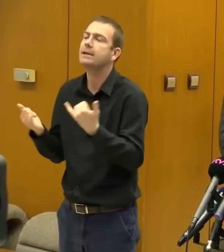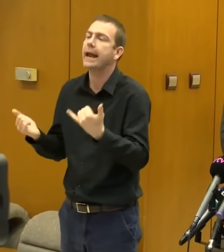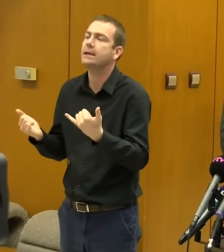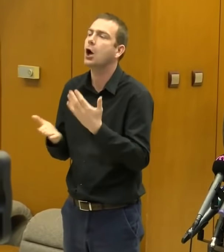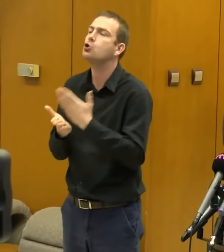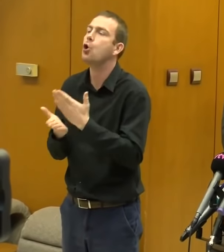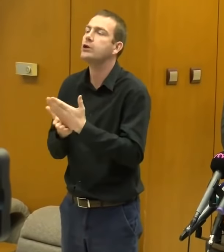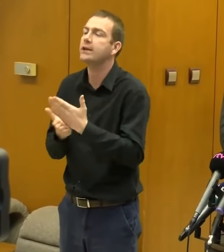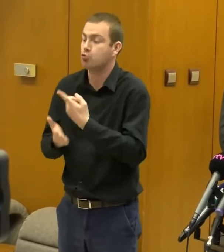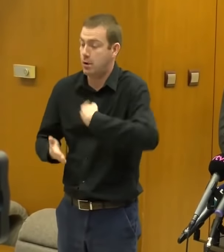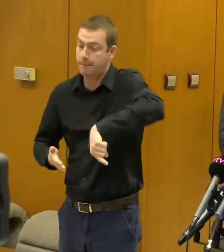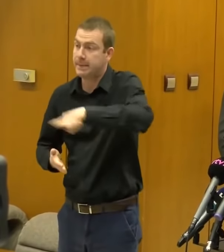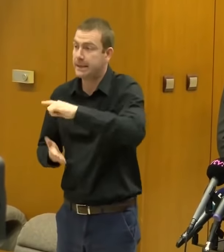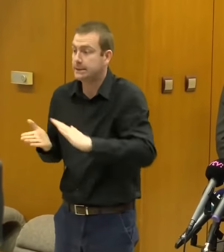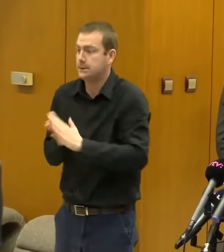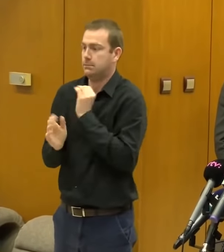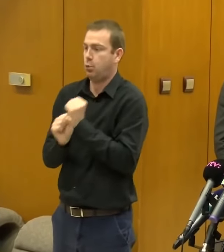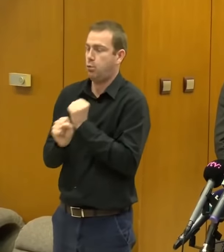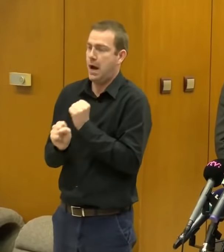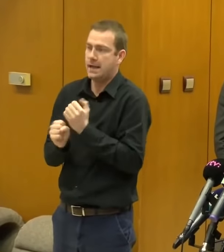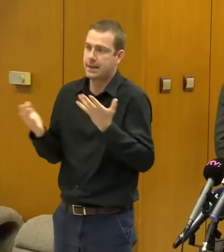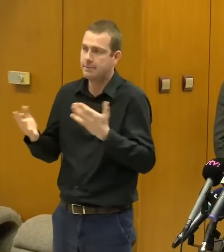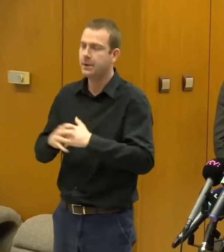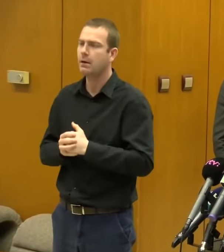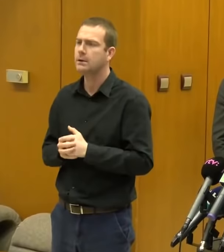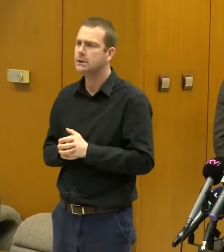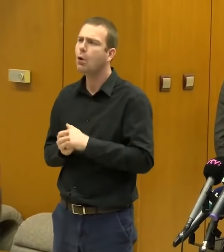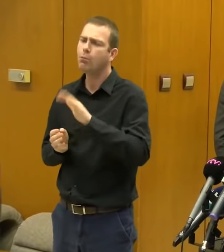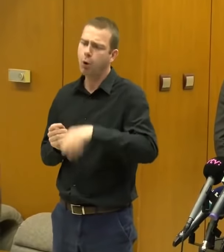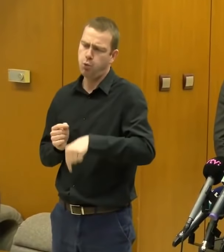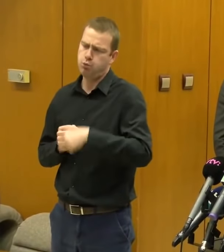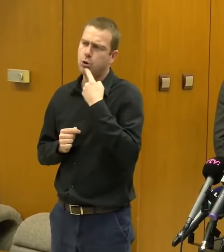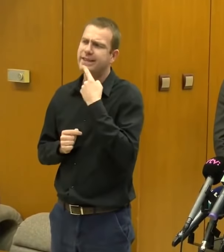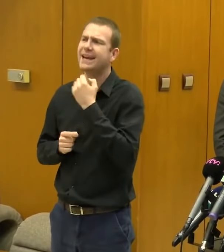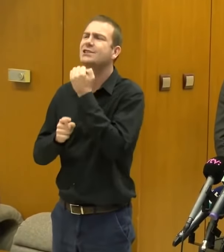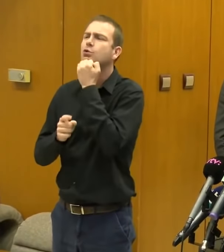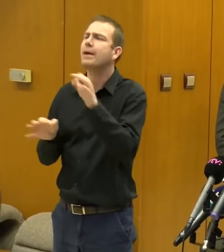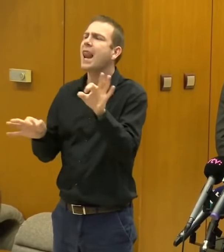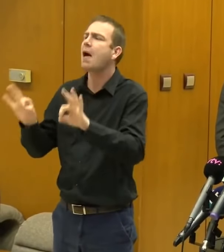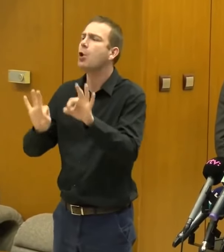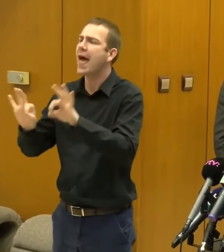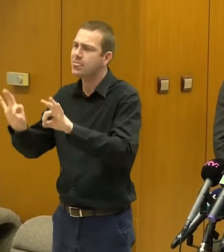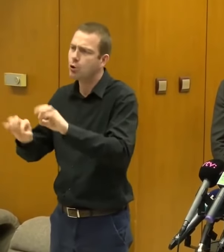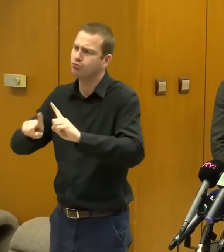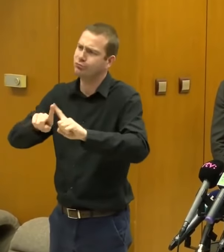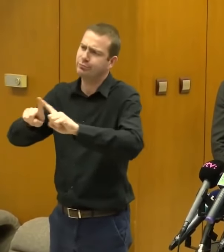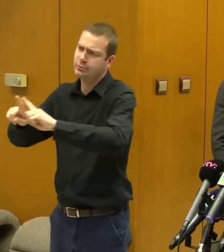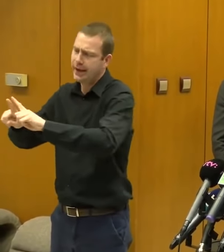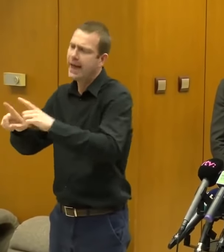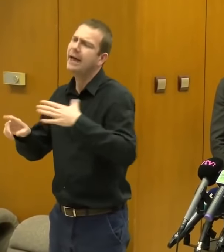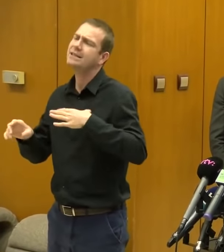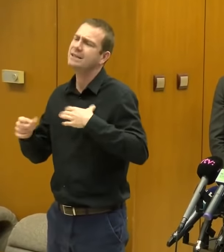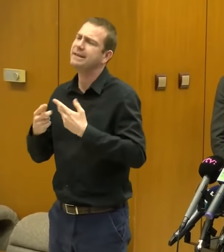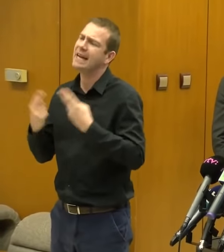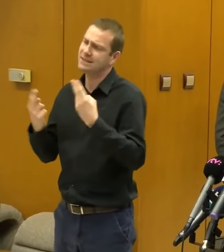robiť maximum, čo sa dá. Teraz tu boli spomenuté súkromné laboratória a tak ďalej. Zasa, aby boli tie informácie